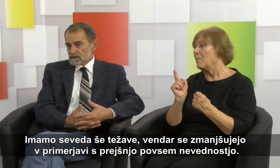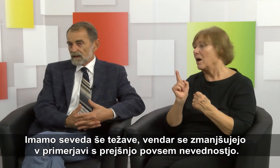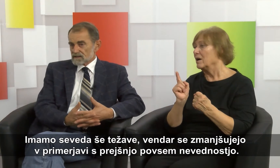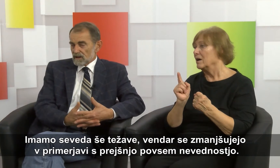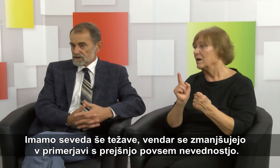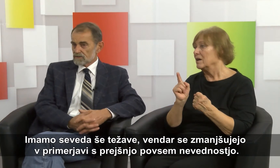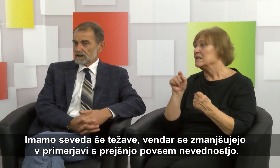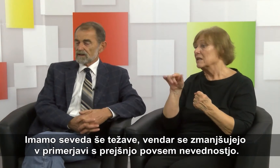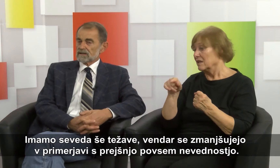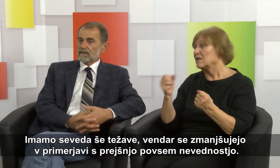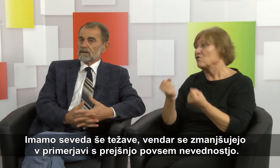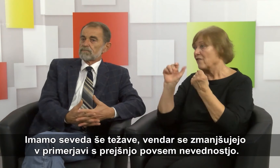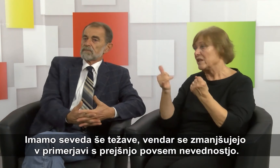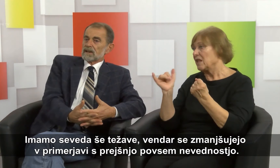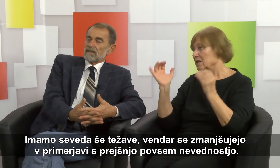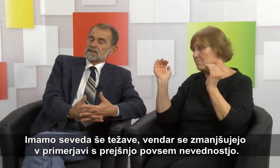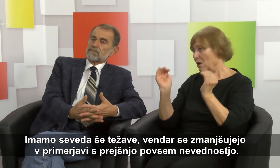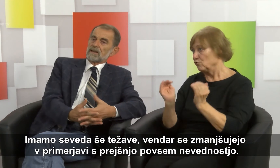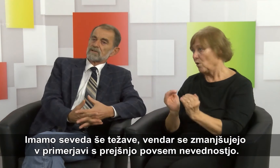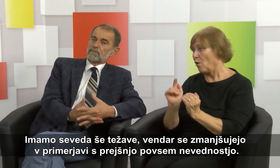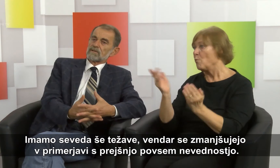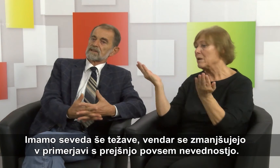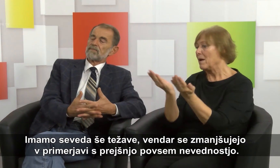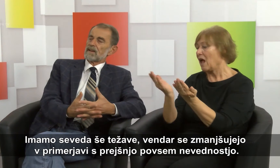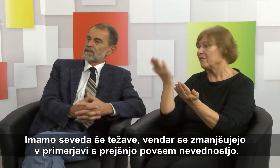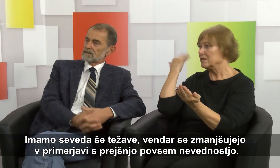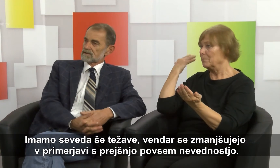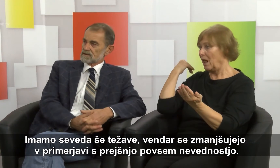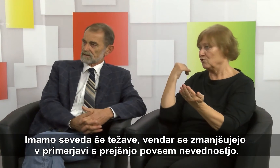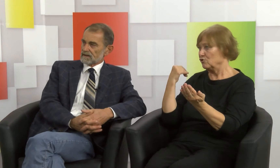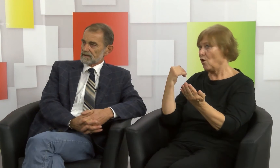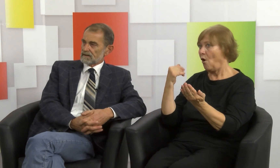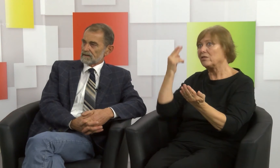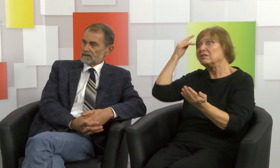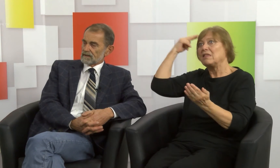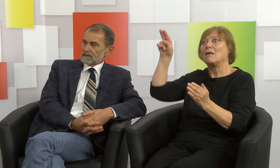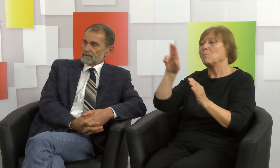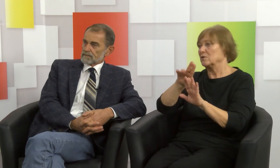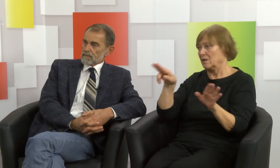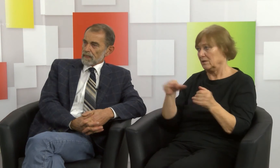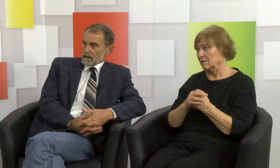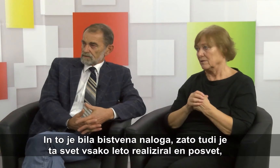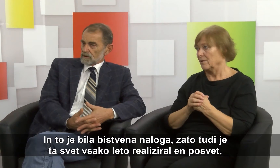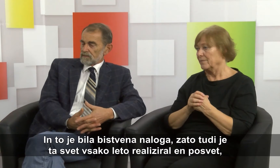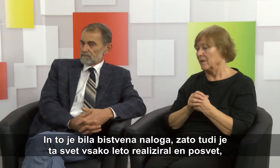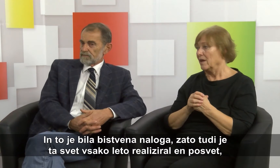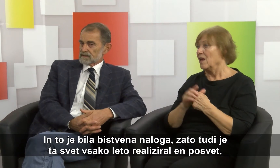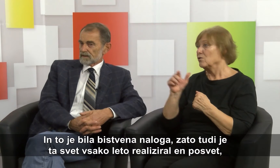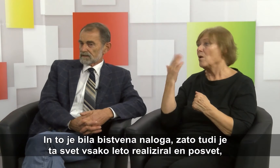se zmanjšujejo v primerjavi s prejšnjo povsem nevednostjo. In to je bila bistvena